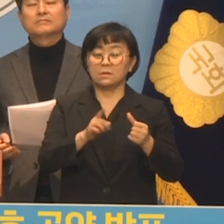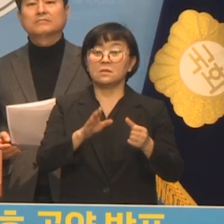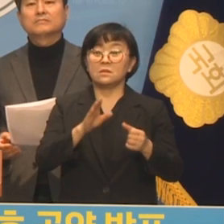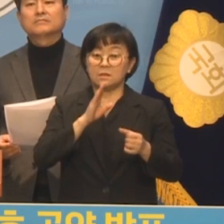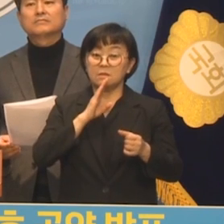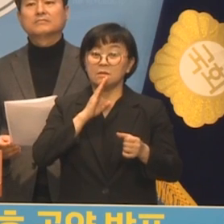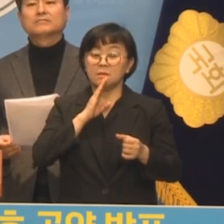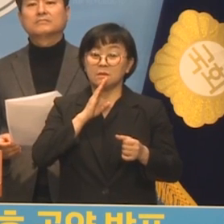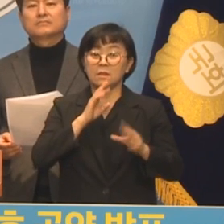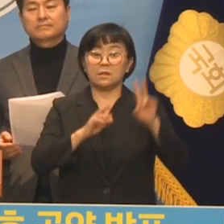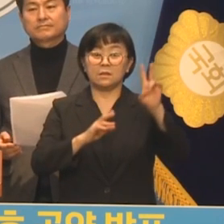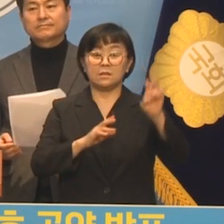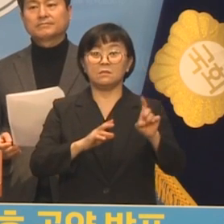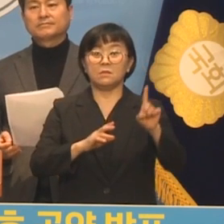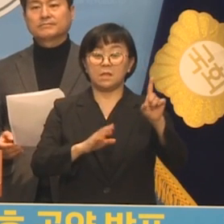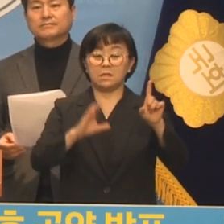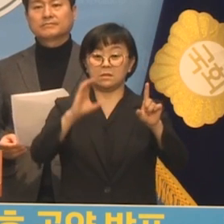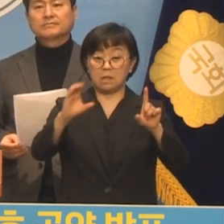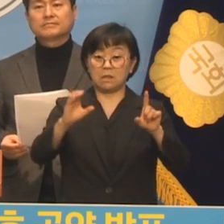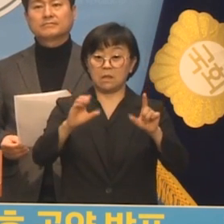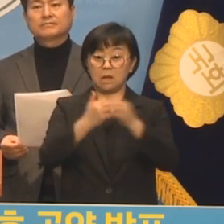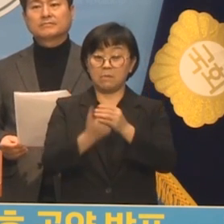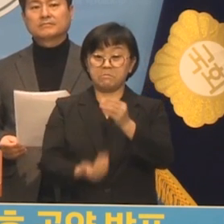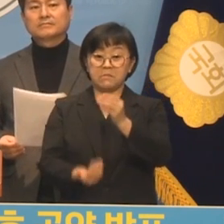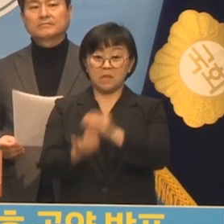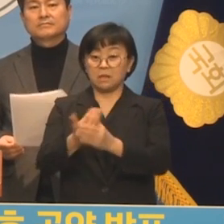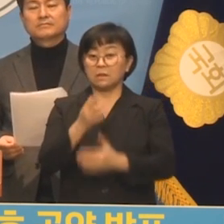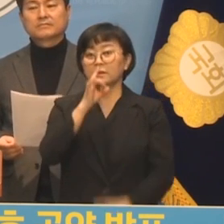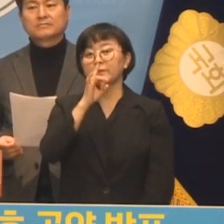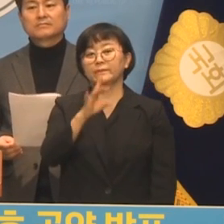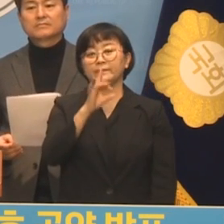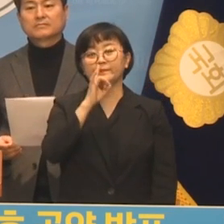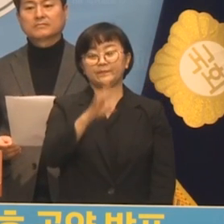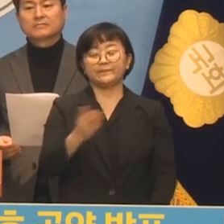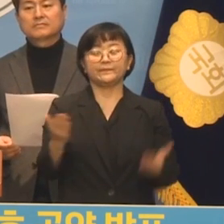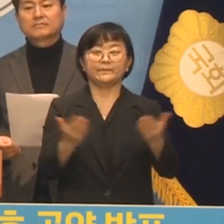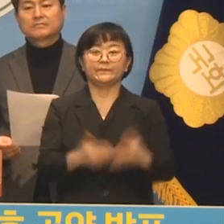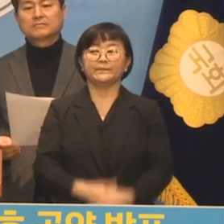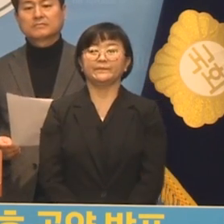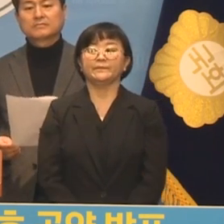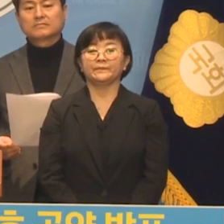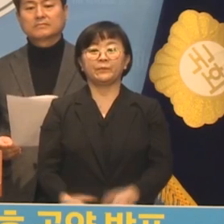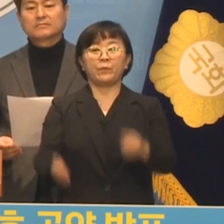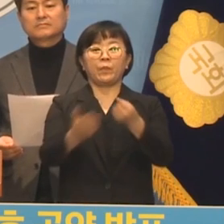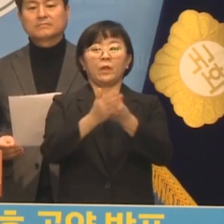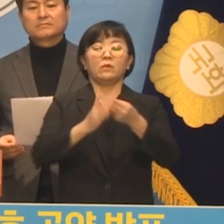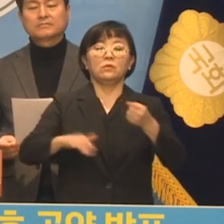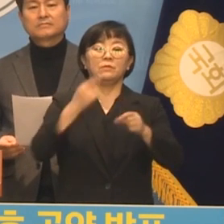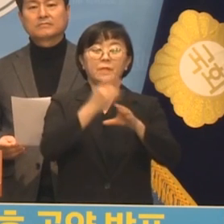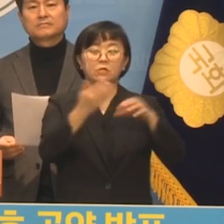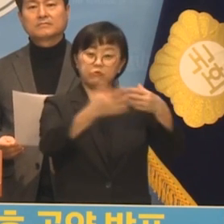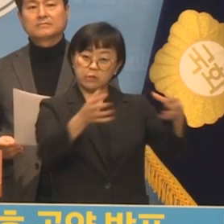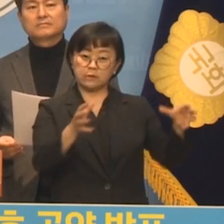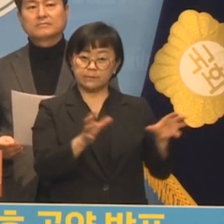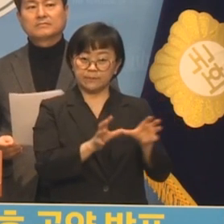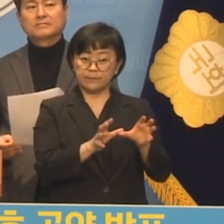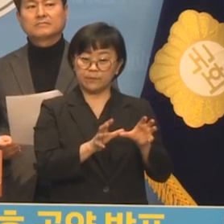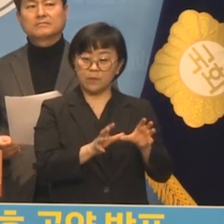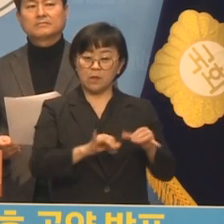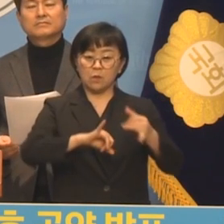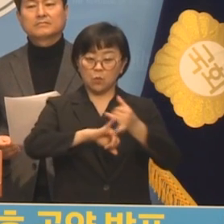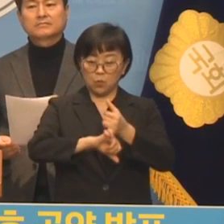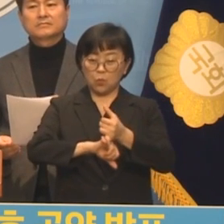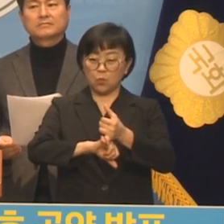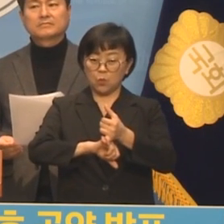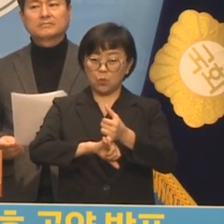정말 21세기에 있어서는 안 될 일이라고 생각합니다. 따라서 우리 더불어민주당이